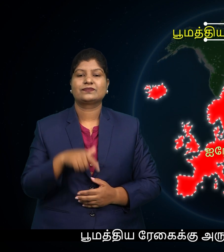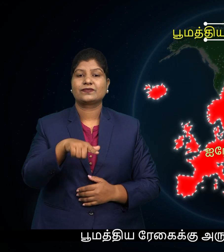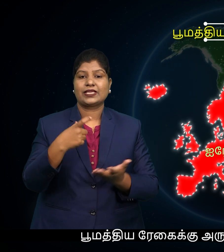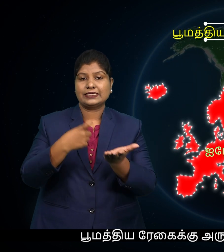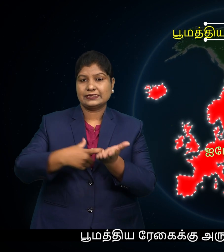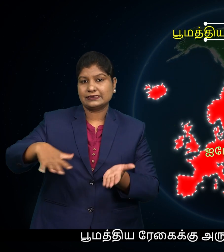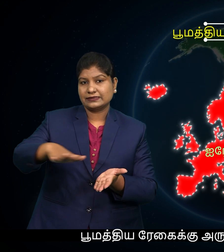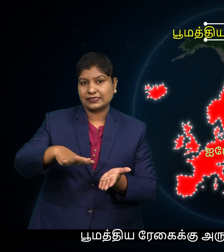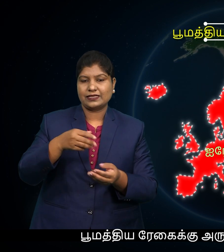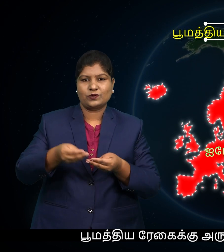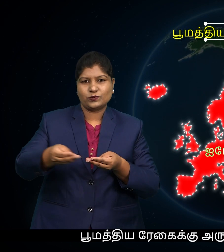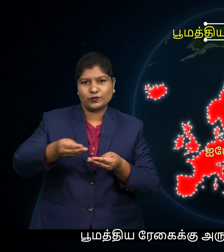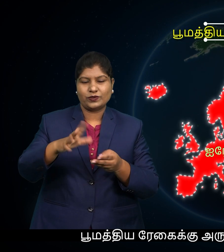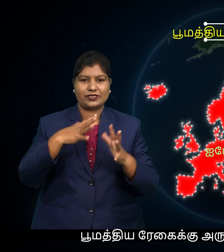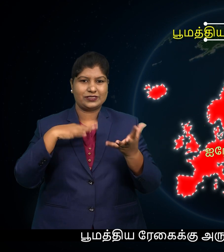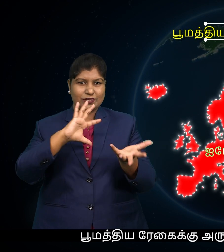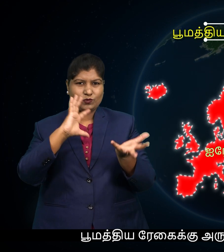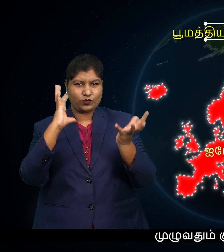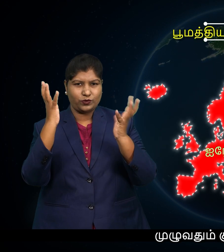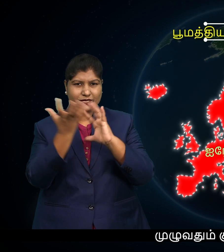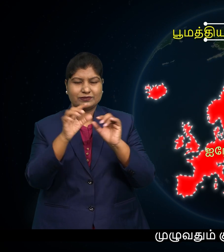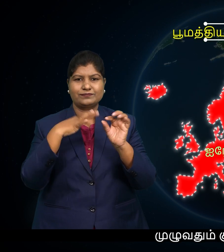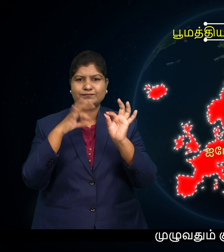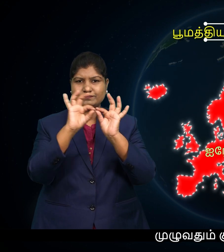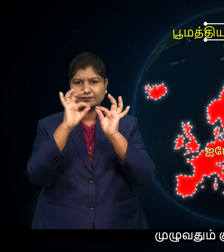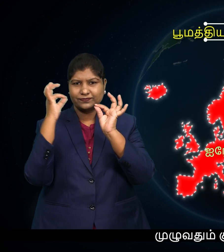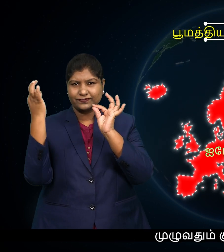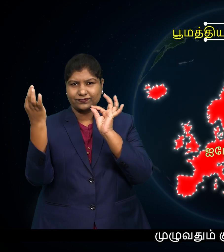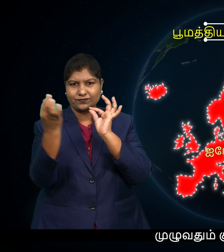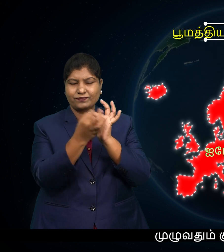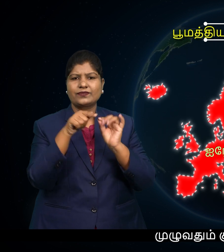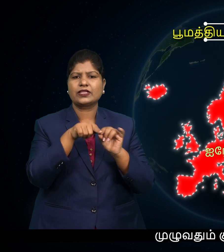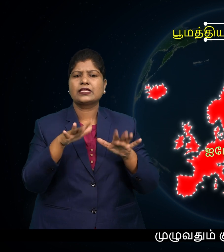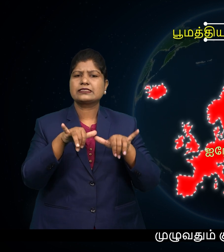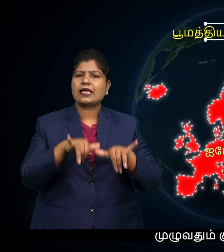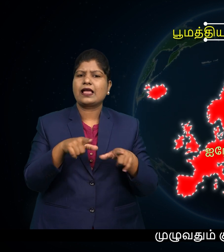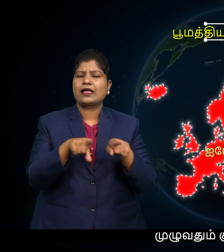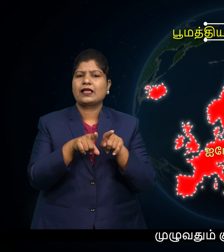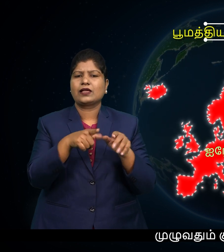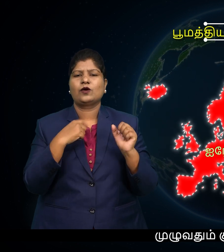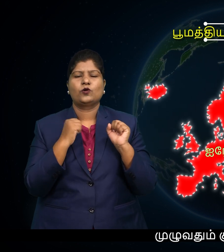பூமத்திய ரேகைக்கு அருகிலுள்ள பகுதிகள் ஆண்டு முழுவதும் சூடாக இருக்கும்.